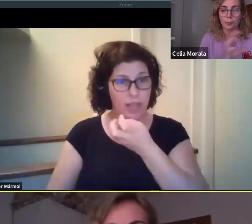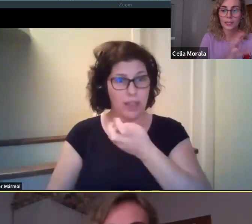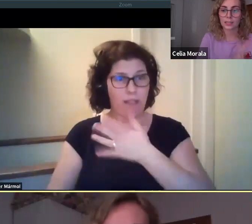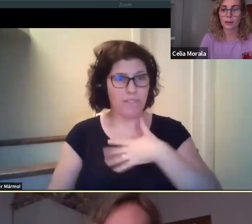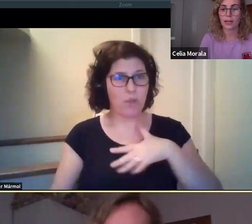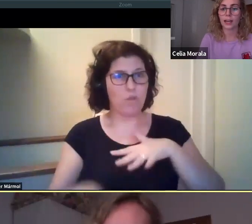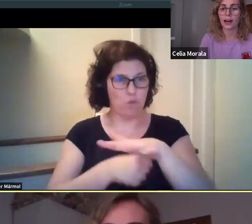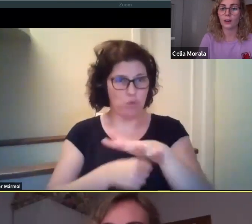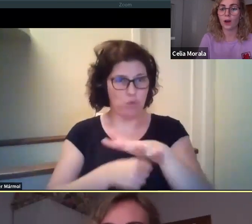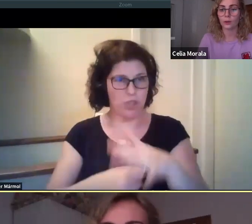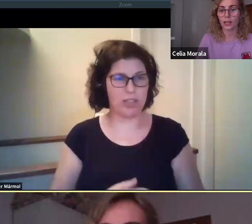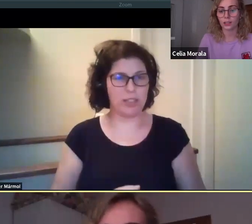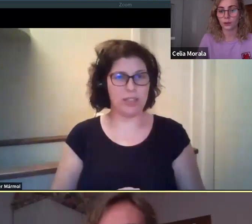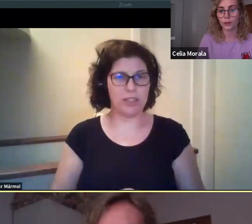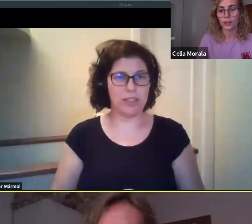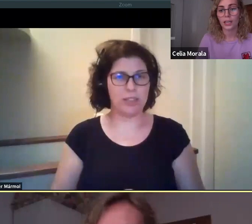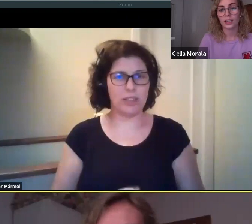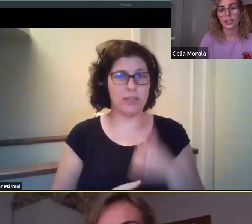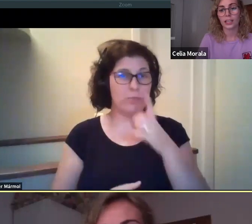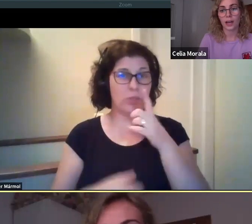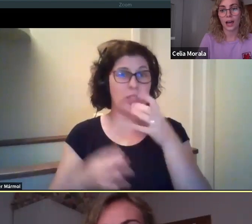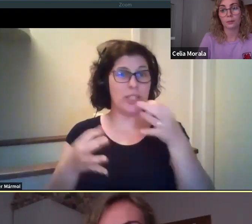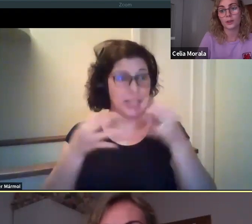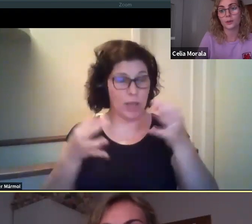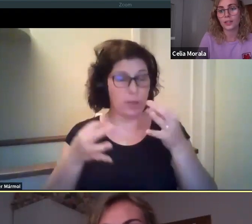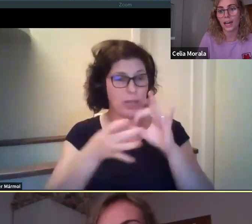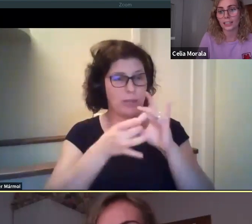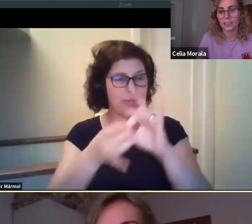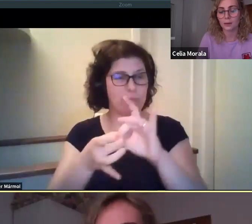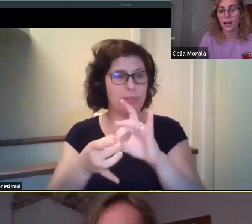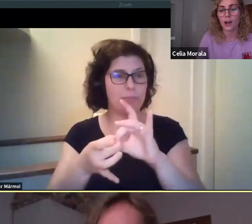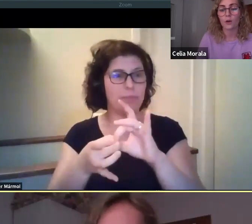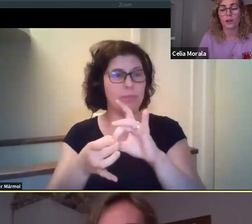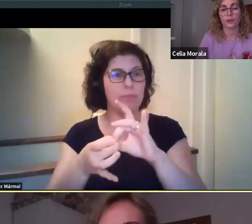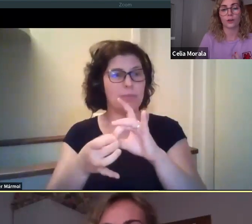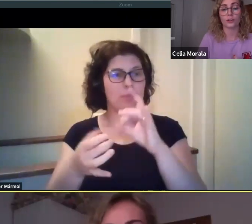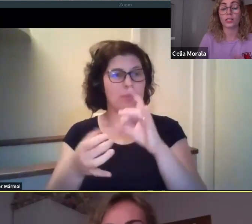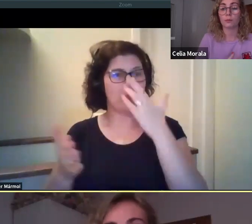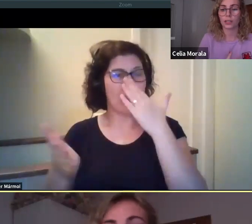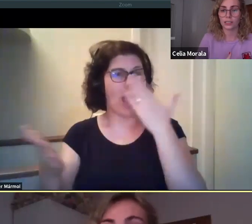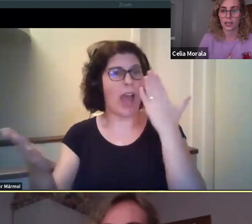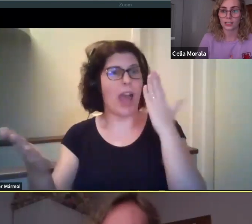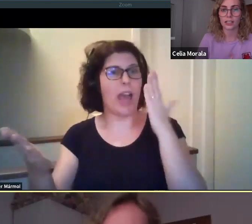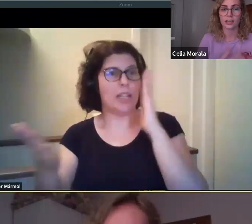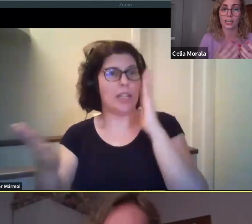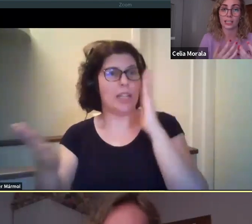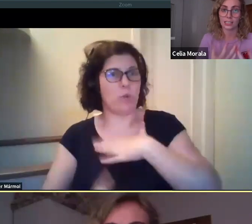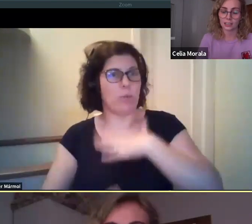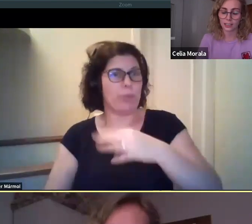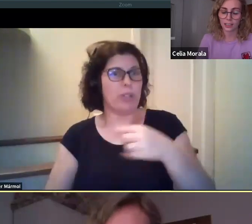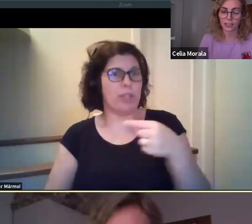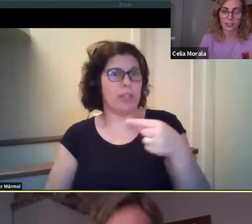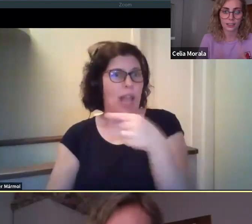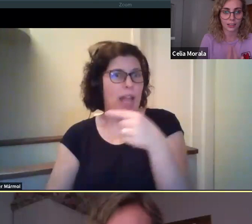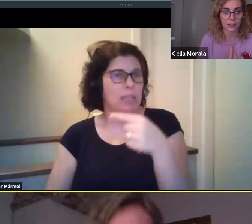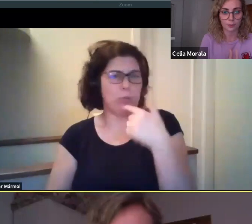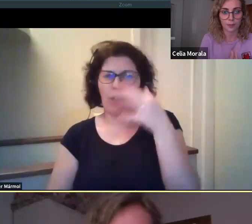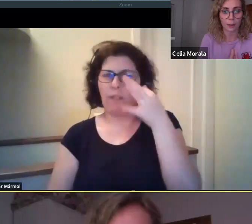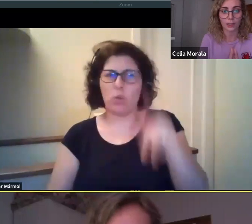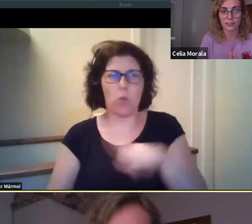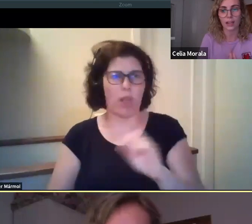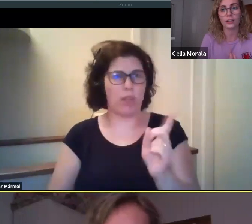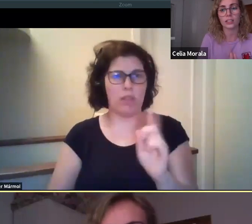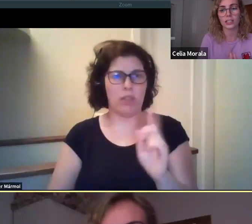que siempre va ligado a una actitud y a una actitud negativa, cuando no tiene por qué ser así. En